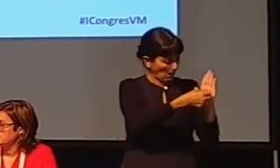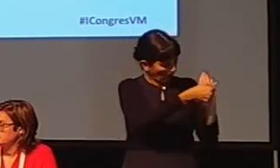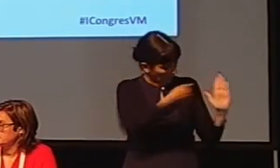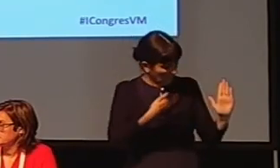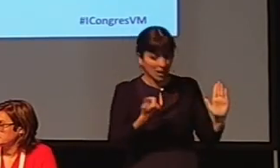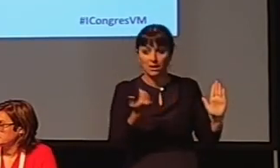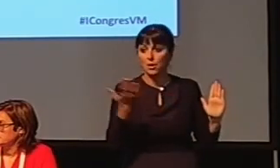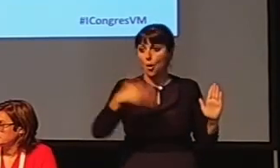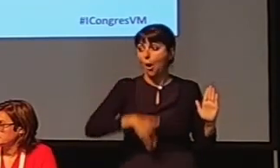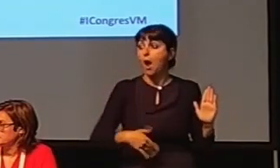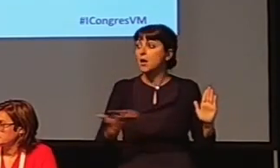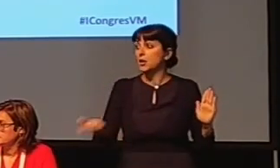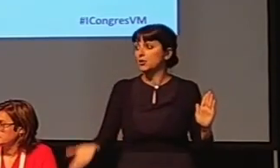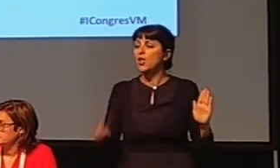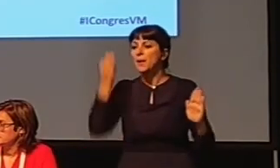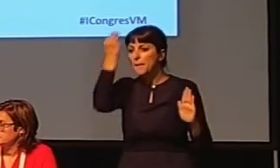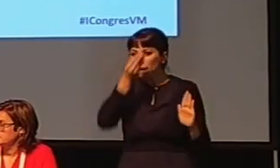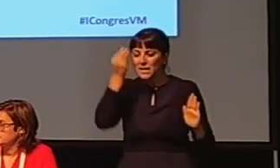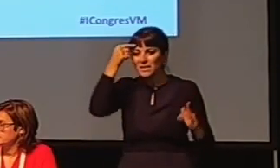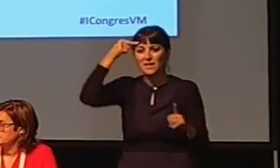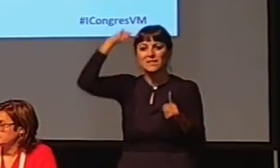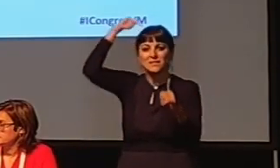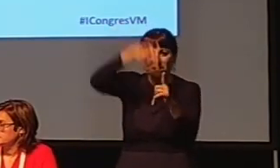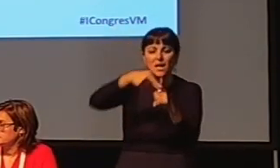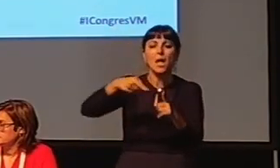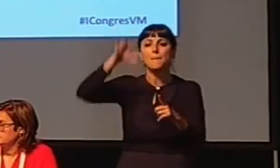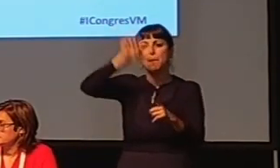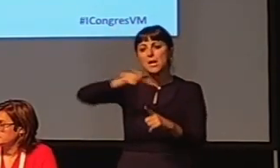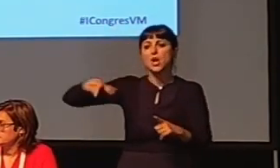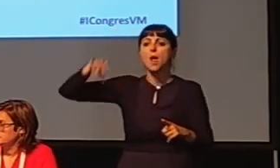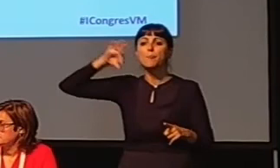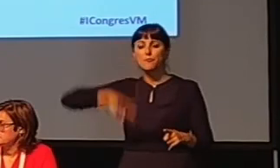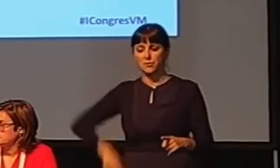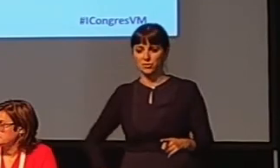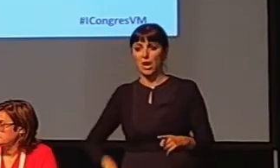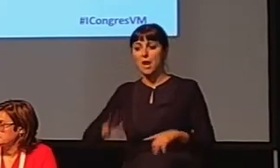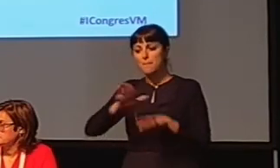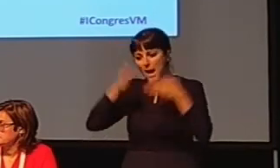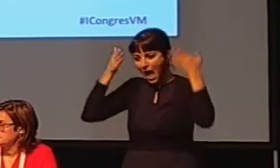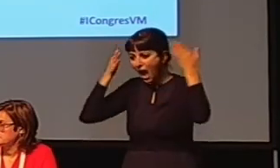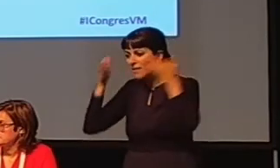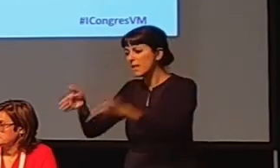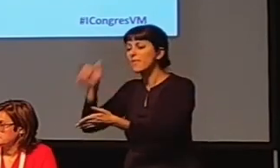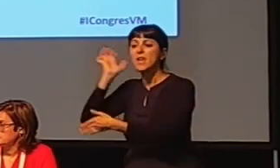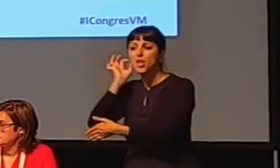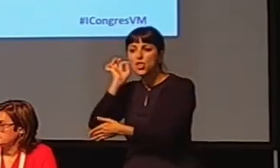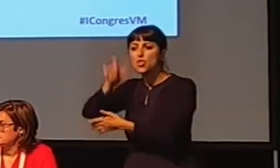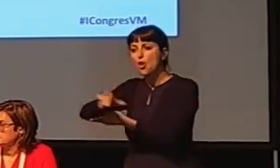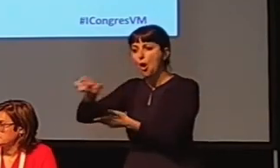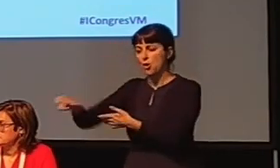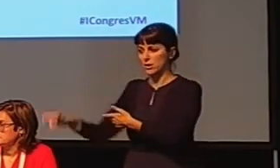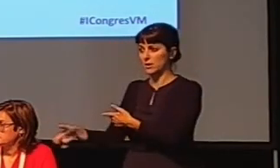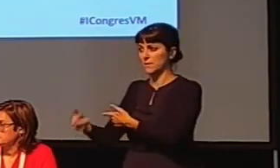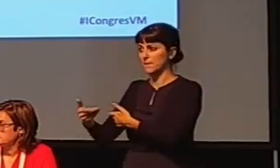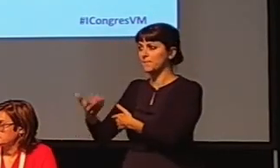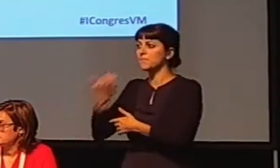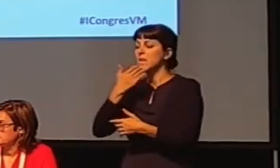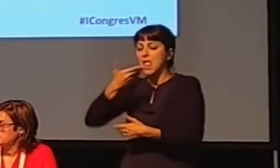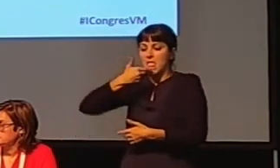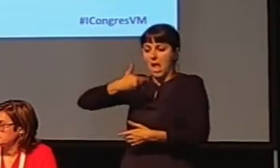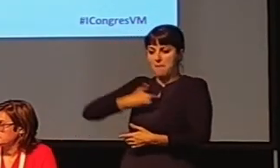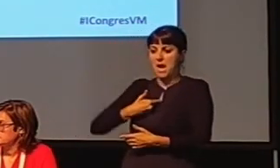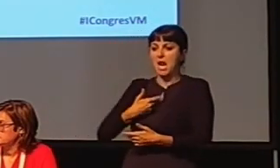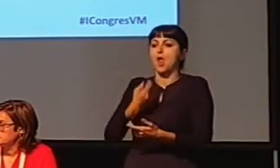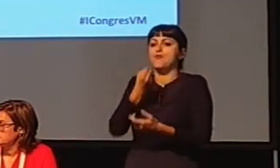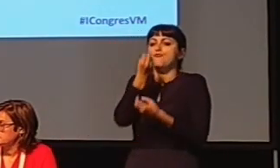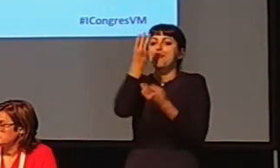Sisplau, penseu en els professionals, no podrem atendre bé a les persones si no estem cuidats, si només se'ns demanen números, si no es